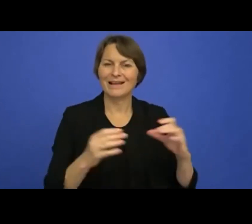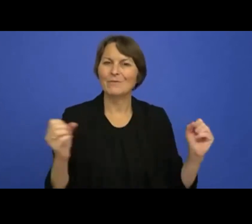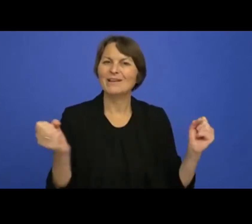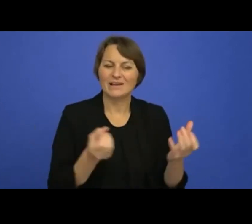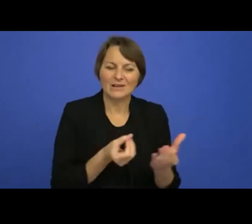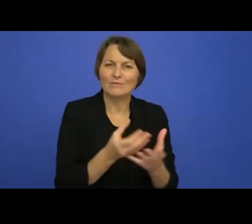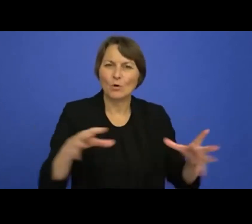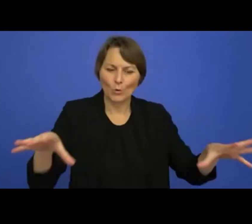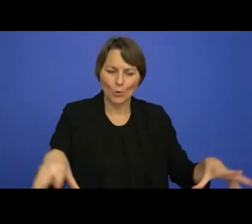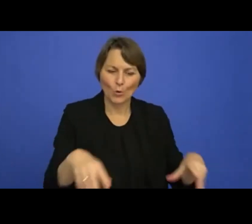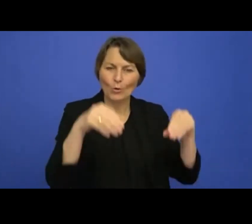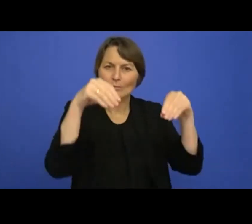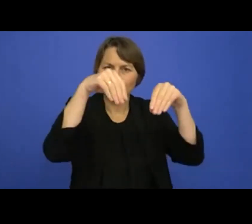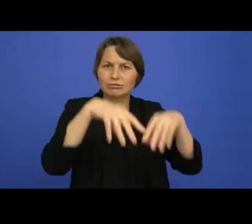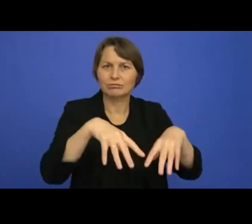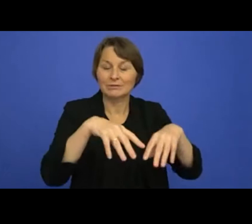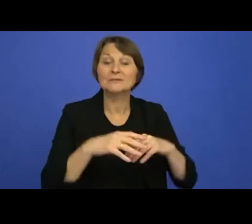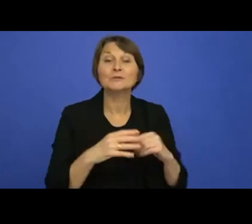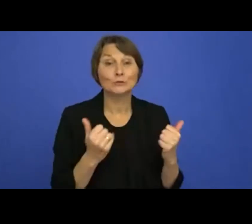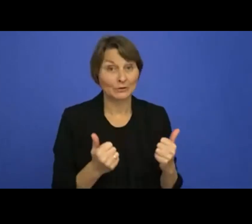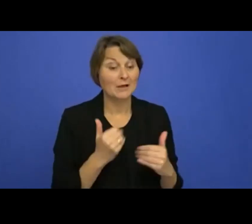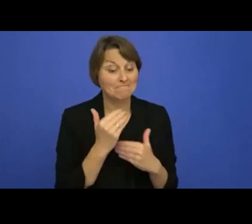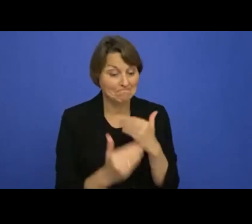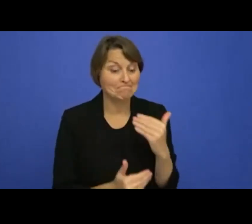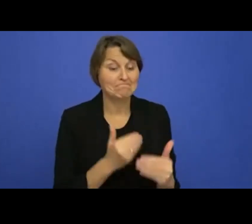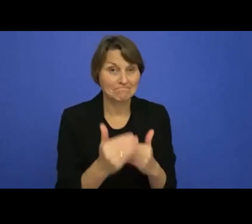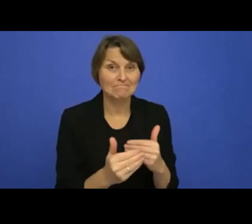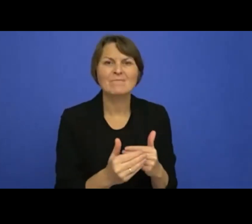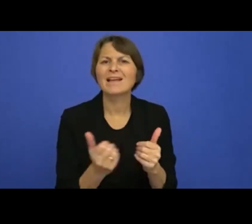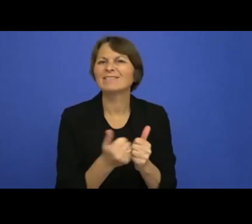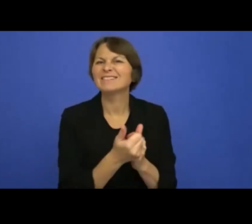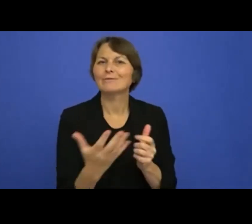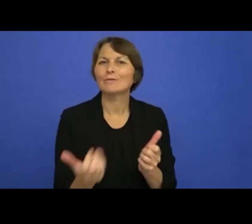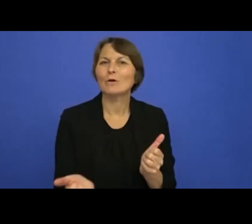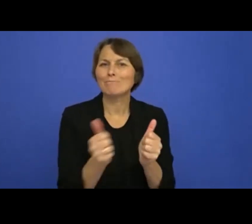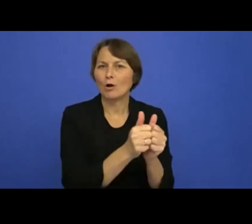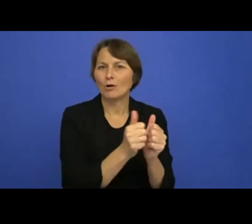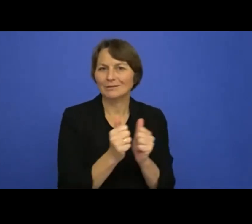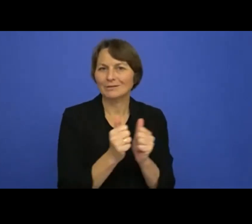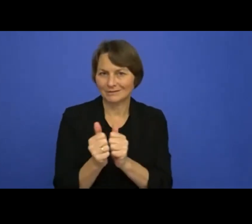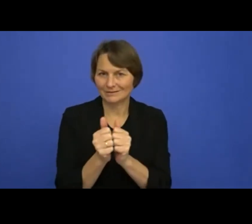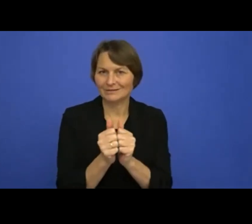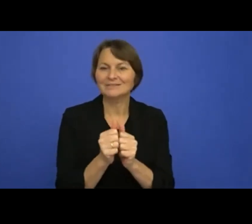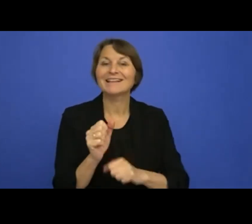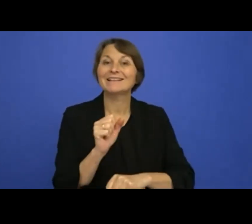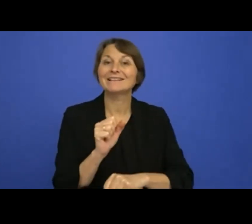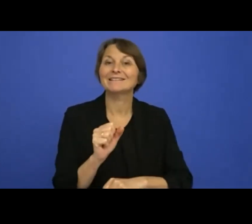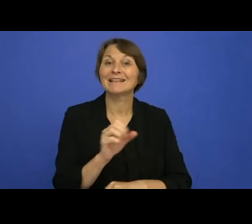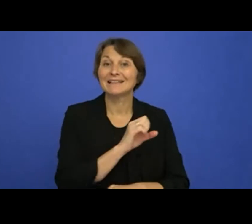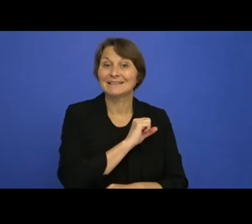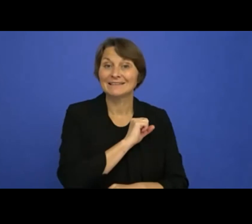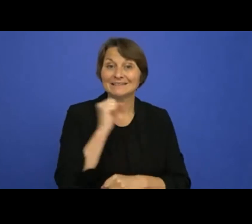mis au point. Le contenu numérique de ces projets est en train de progresser